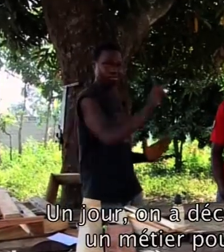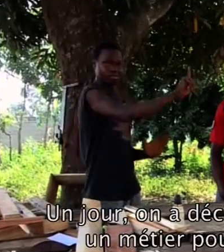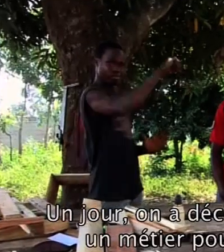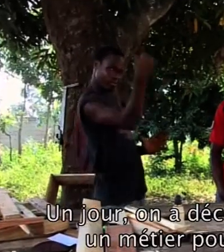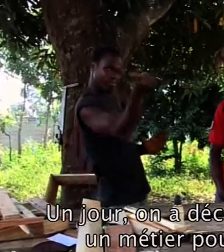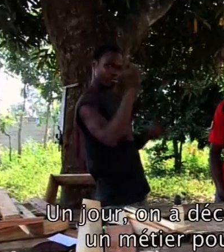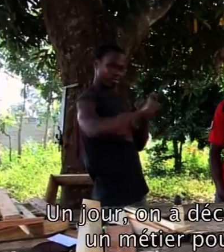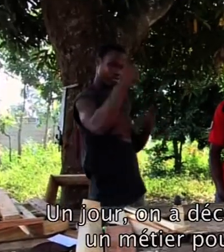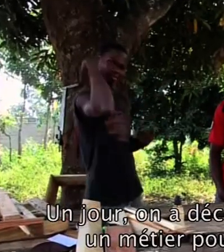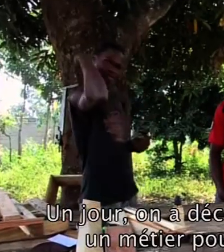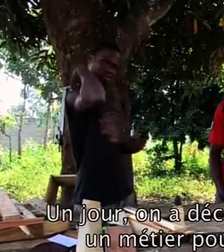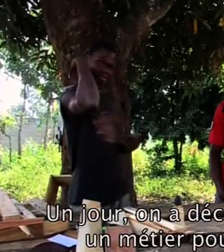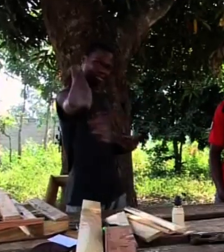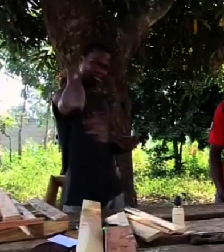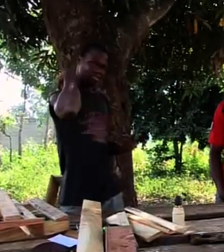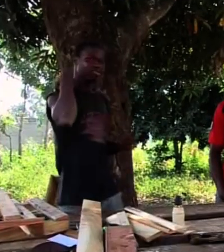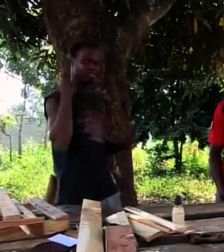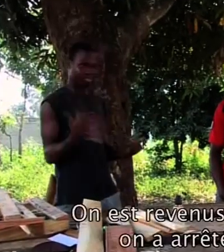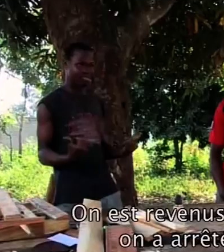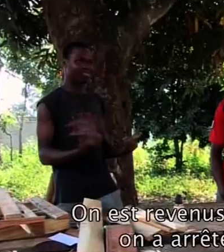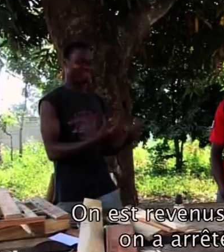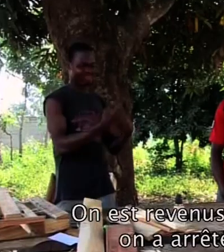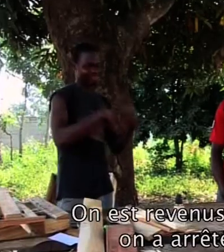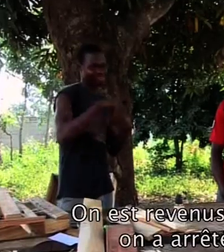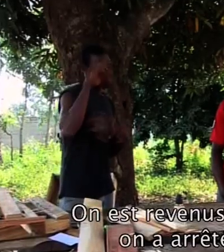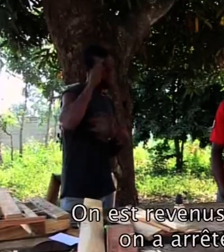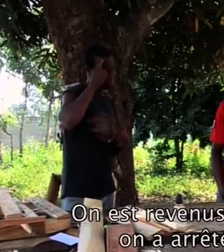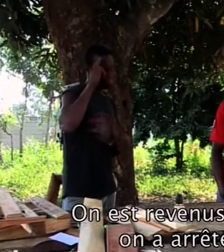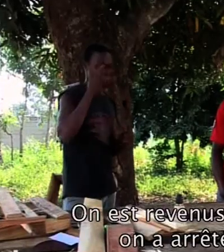métiers pour travailler. Et